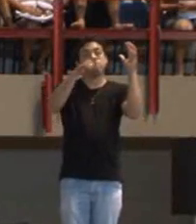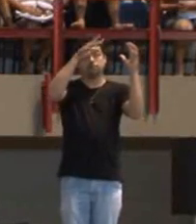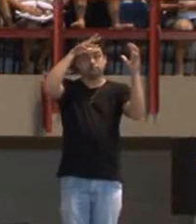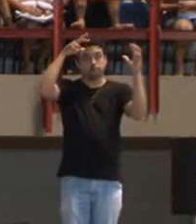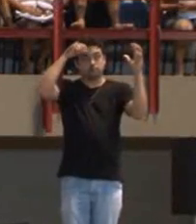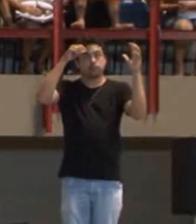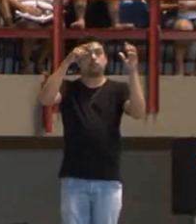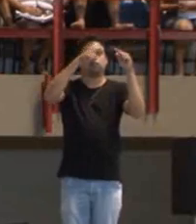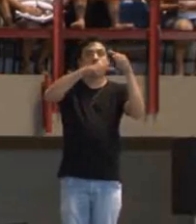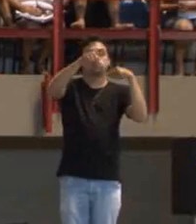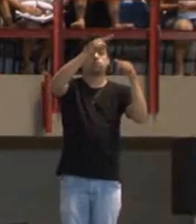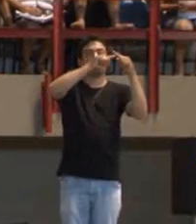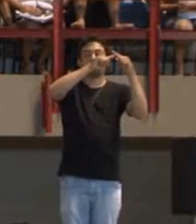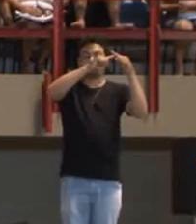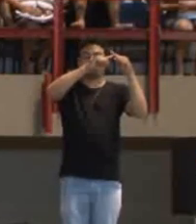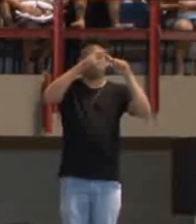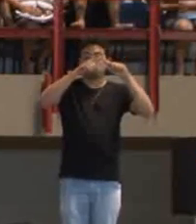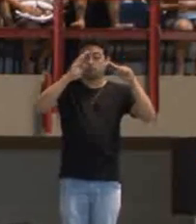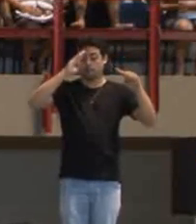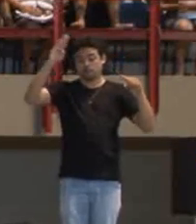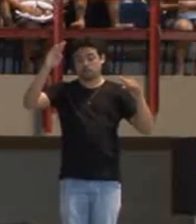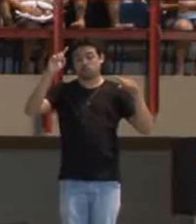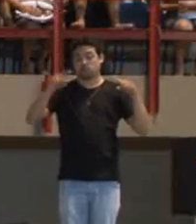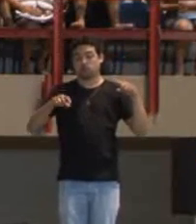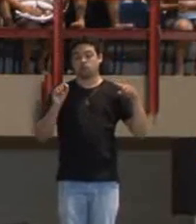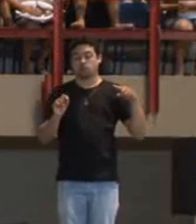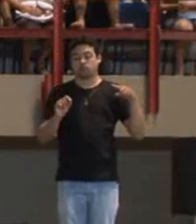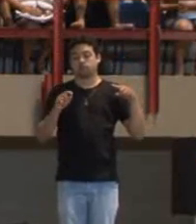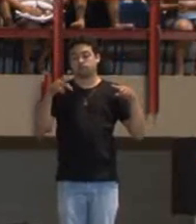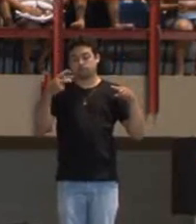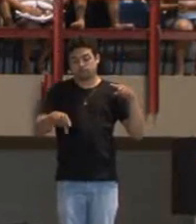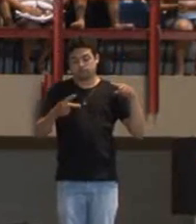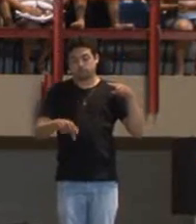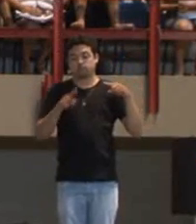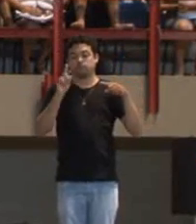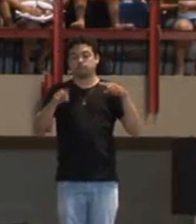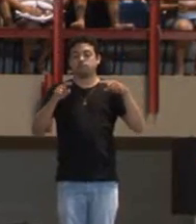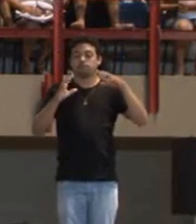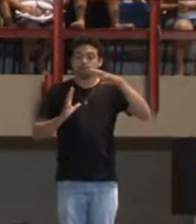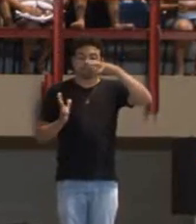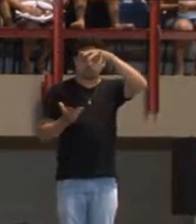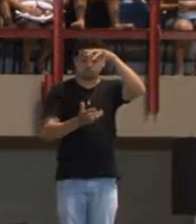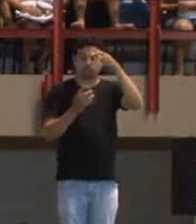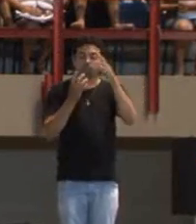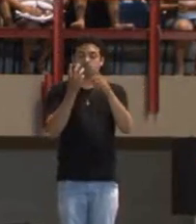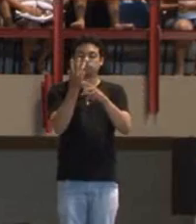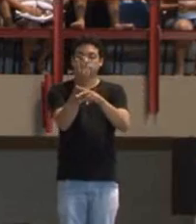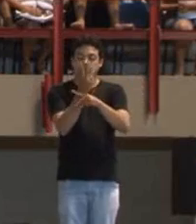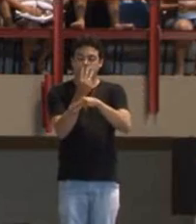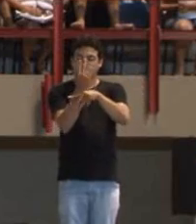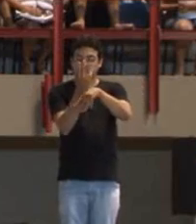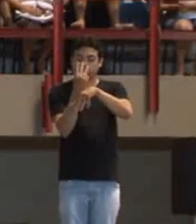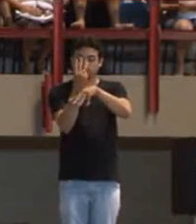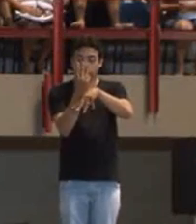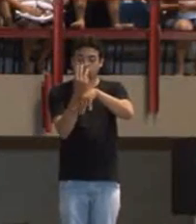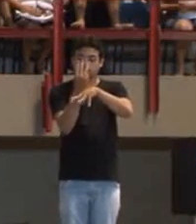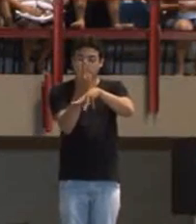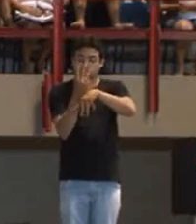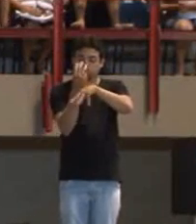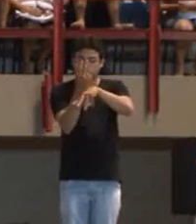mesmo consome. Então, quem é o pulmão do mundo? São as algas que estão presentes exatamente nos